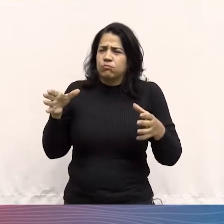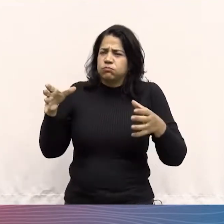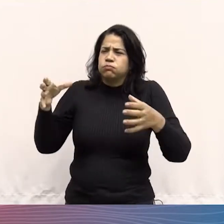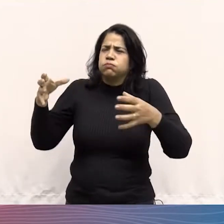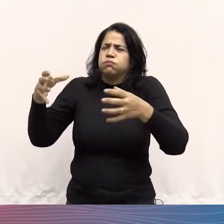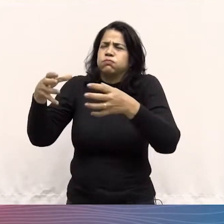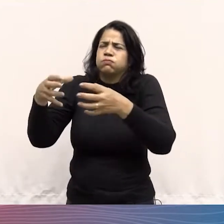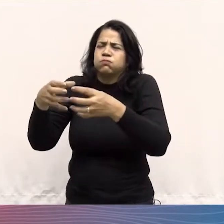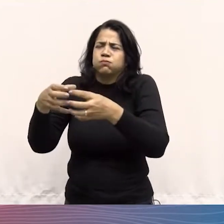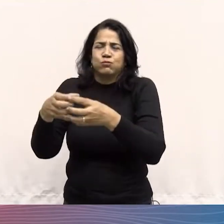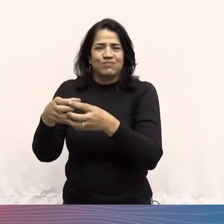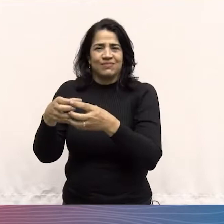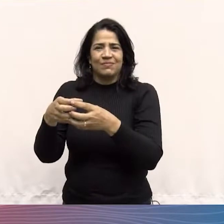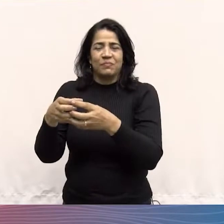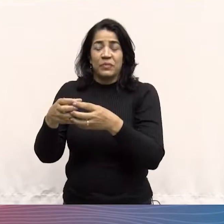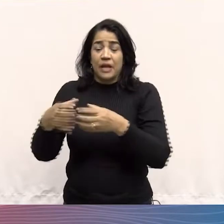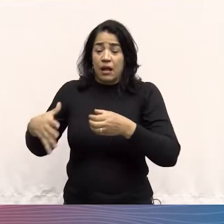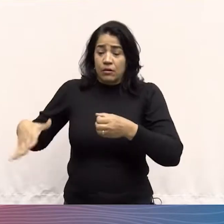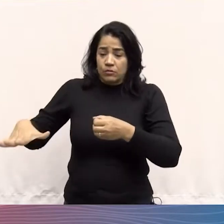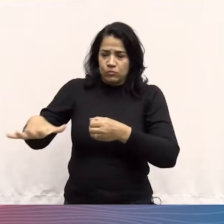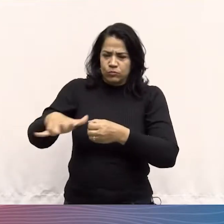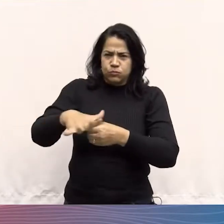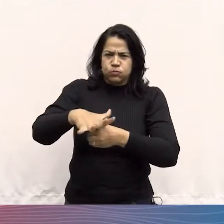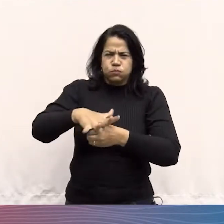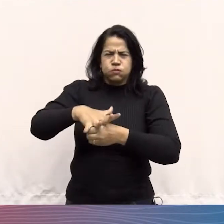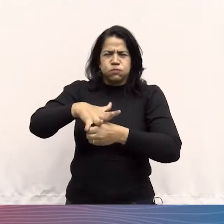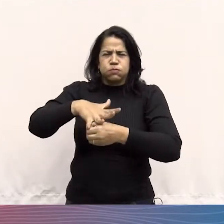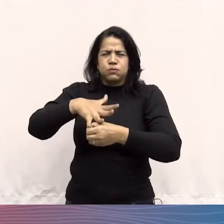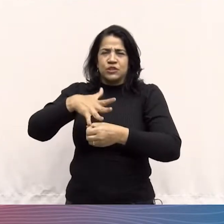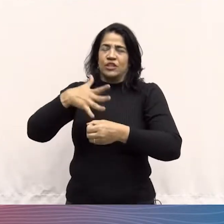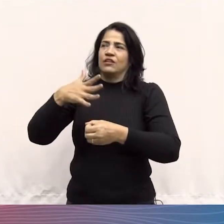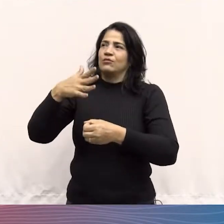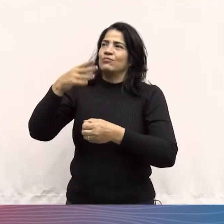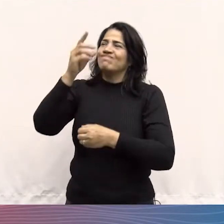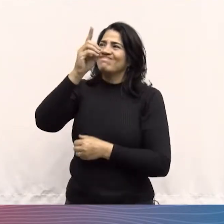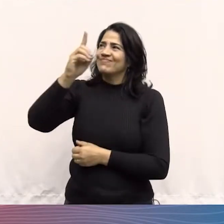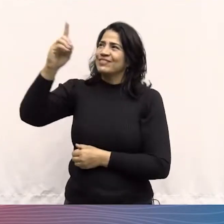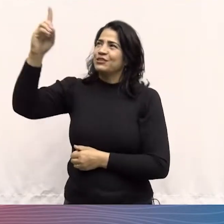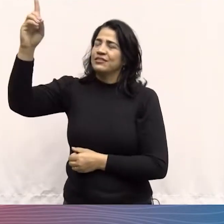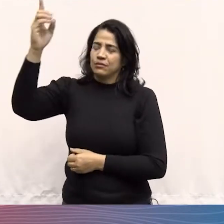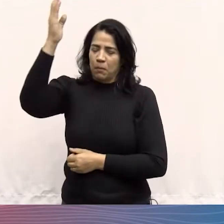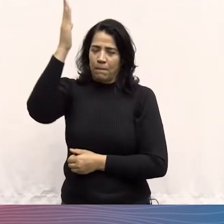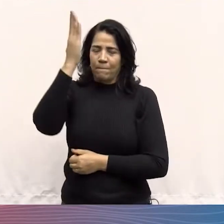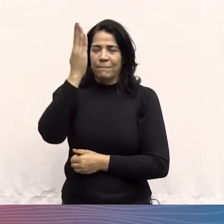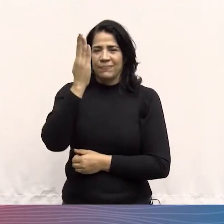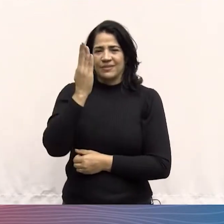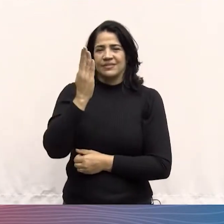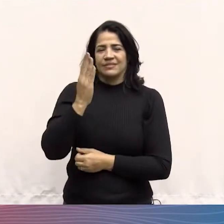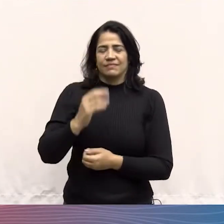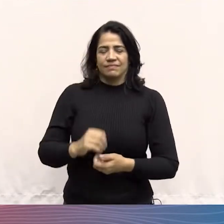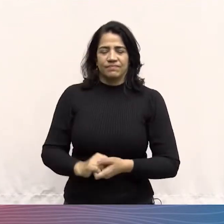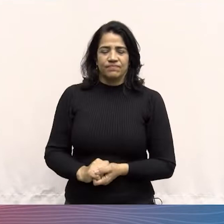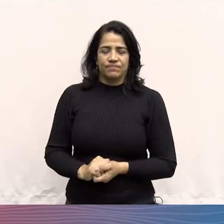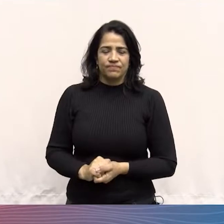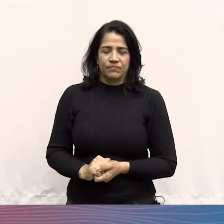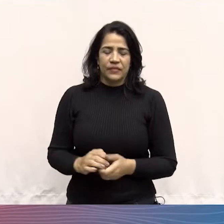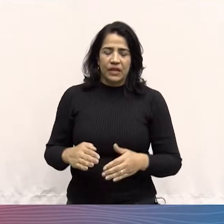presença de Deus. Não é verdade? Então, irmãos, aí também Deus era a